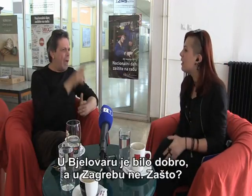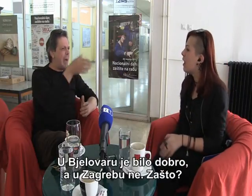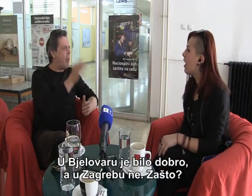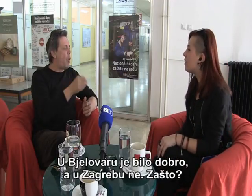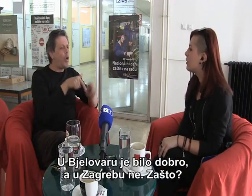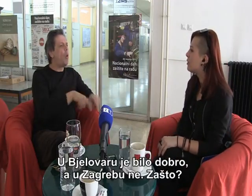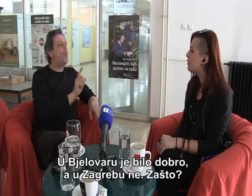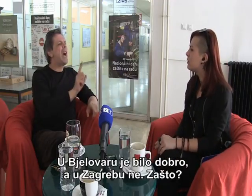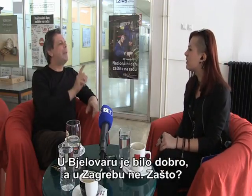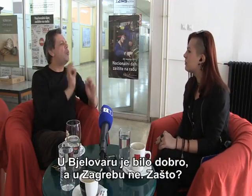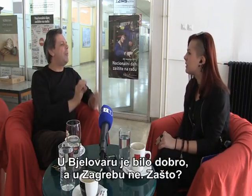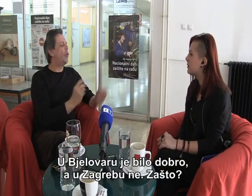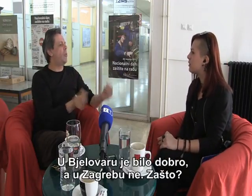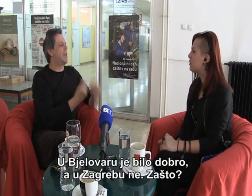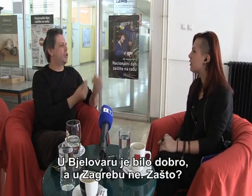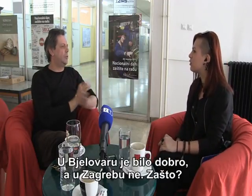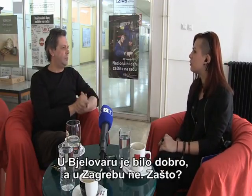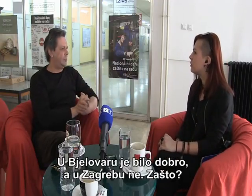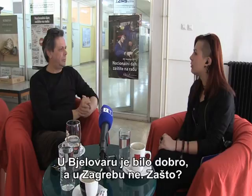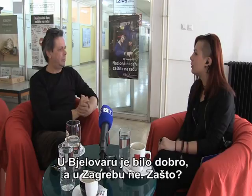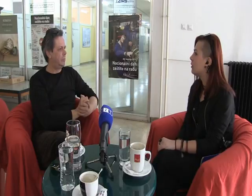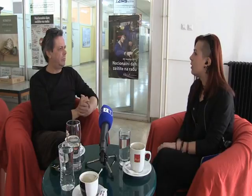Tamo je bilo dobro, u Zagrebu nije bilo dobro. Zašto?